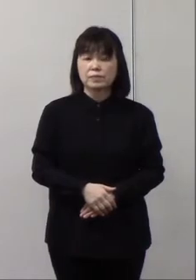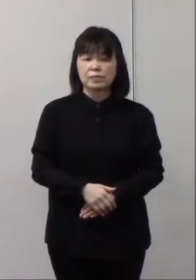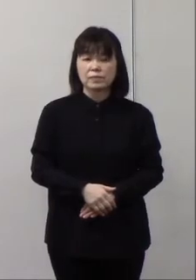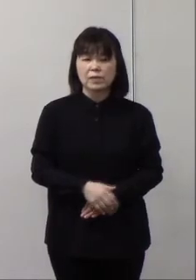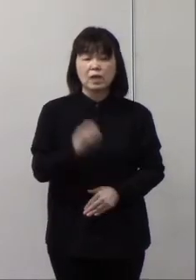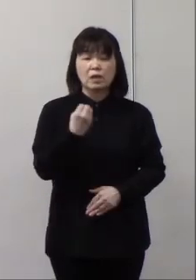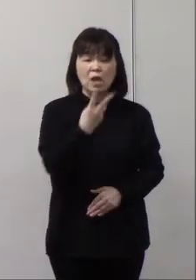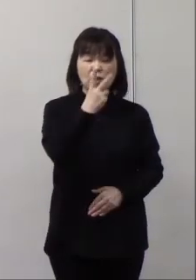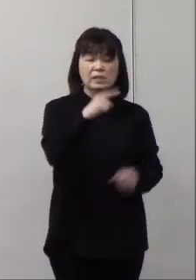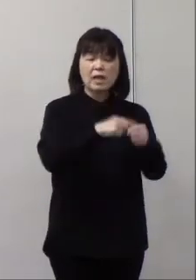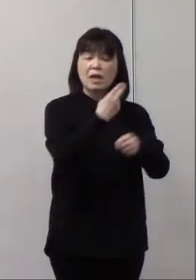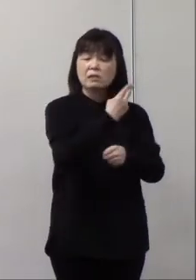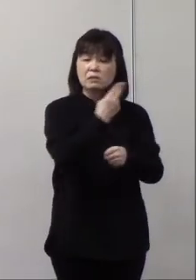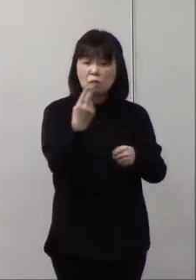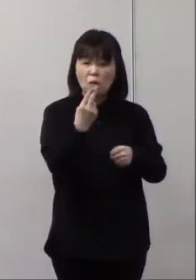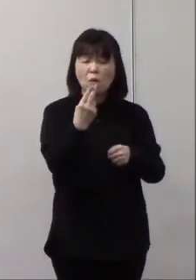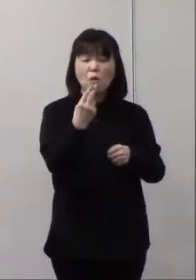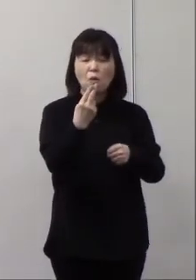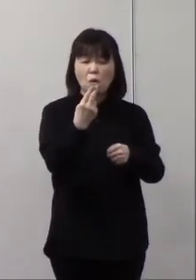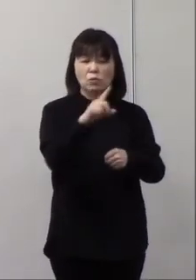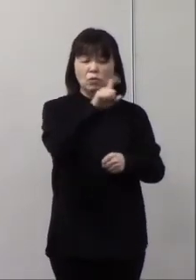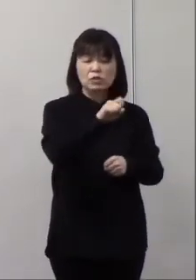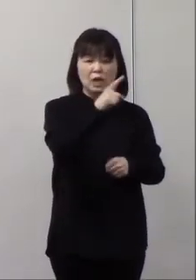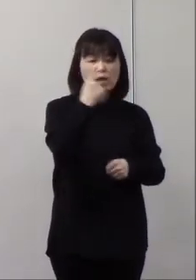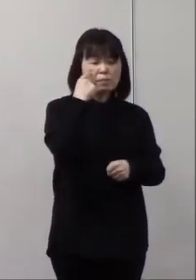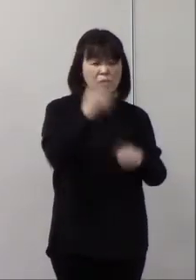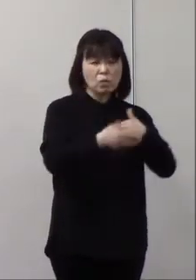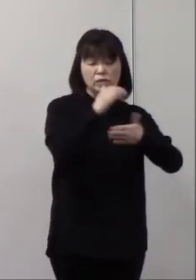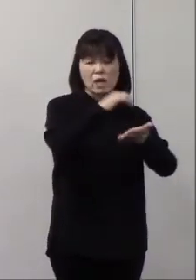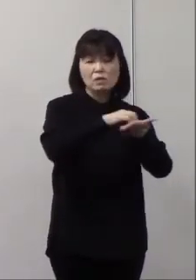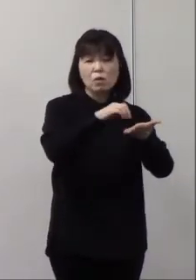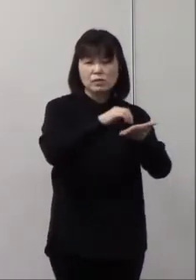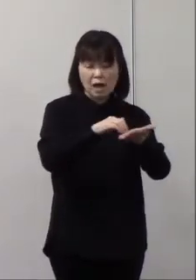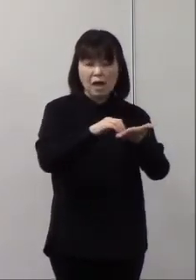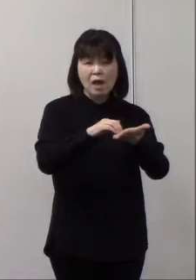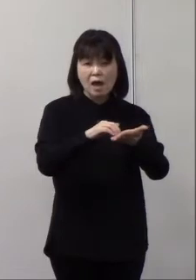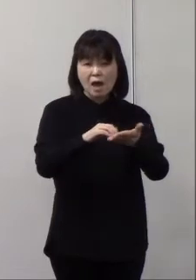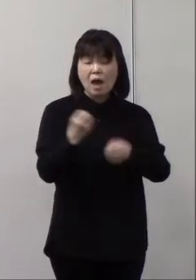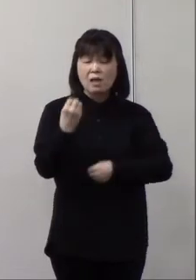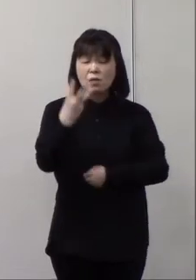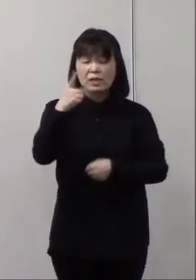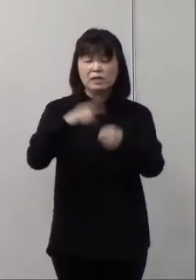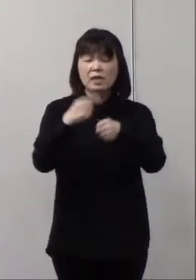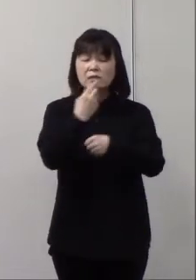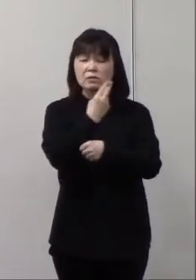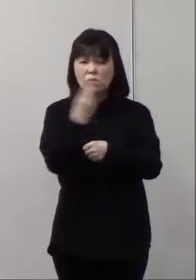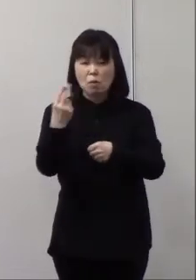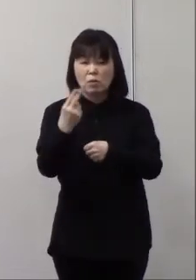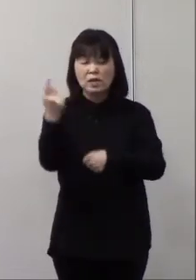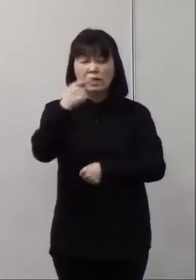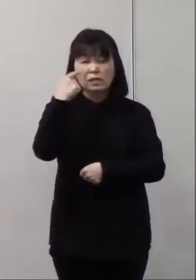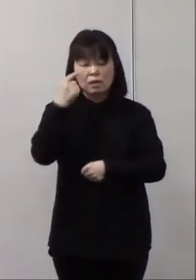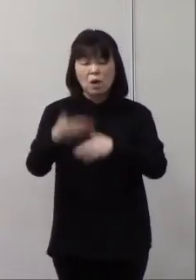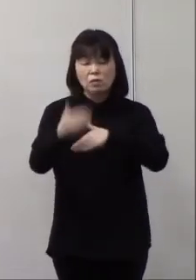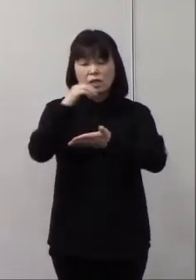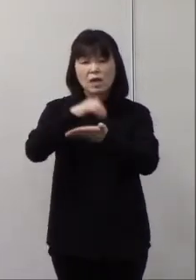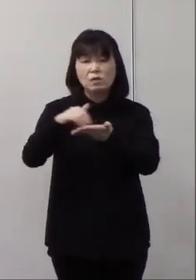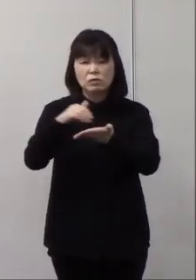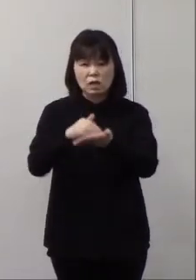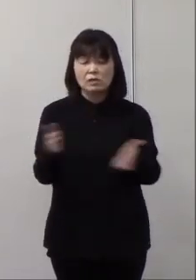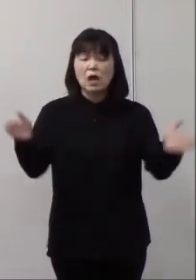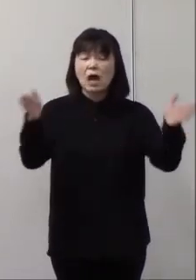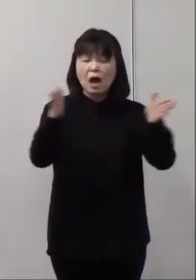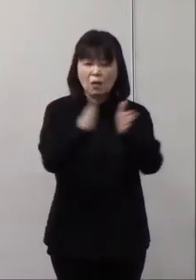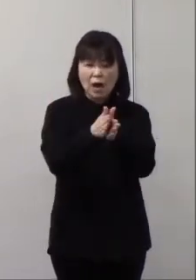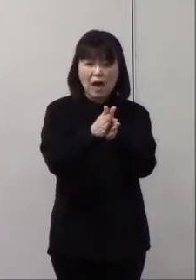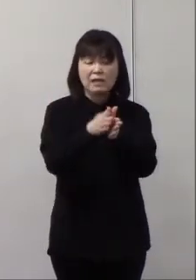令和2年度予算の11回目の補正予算と令和3年度の第1回補正予算、この両方を合わせ